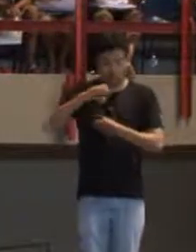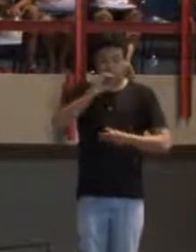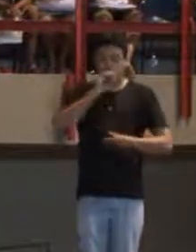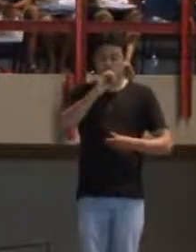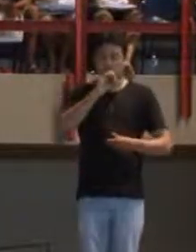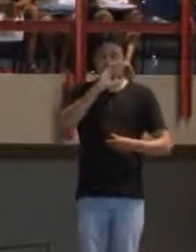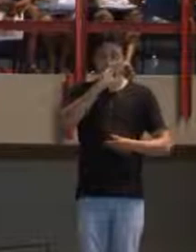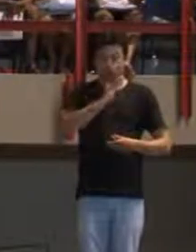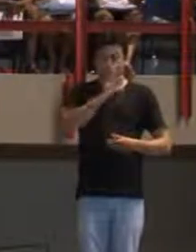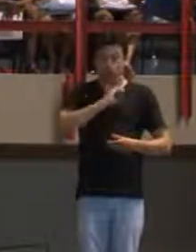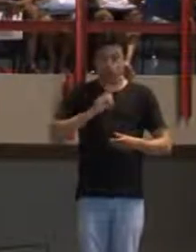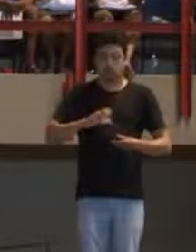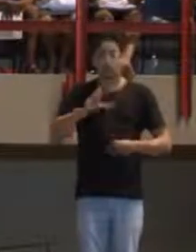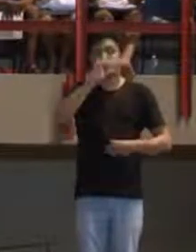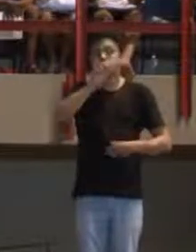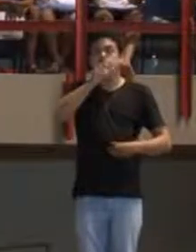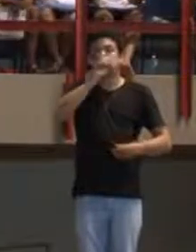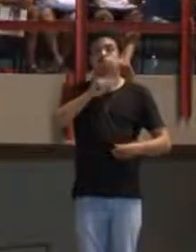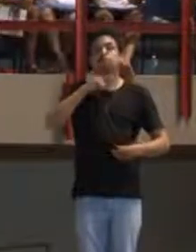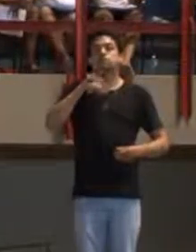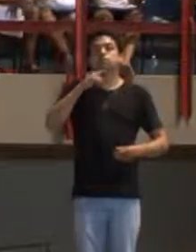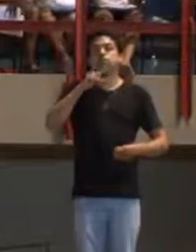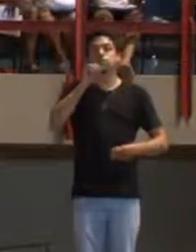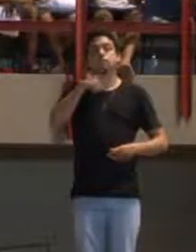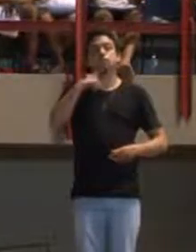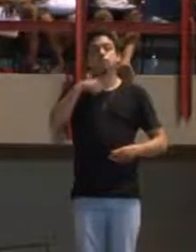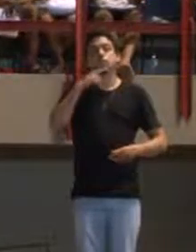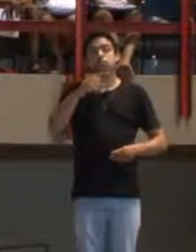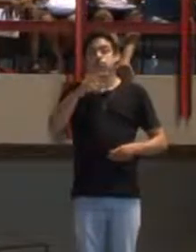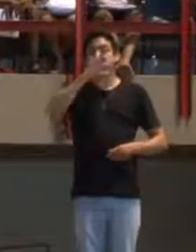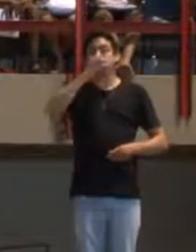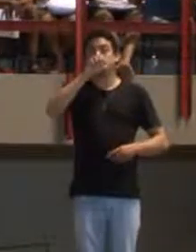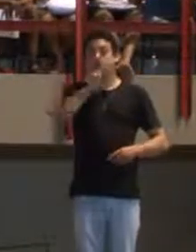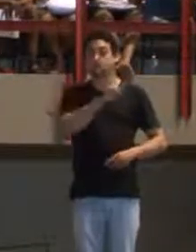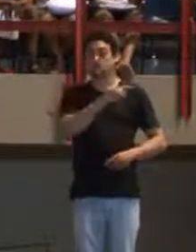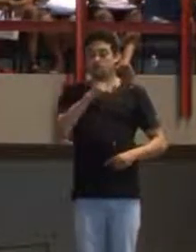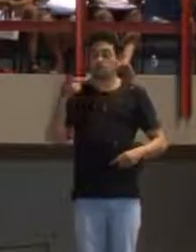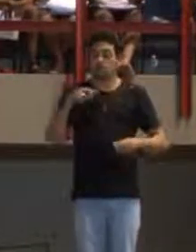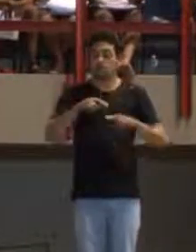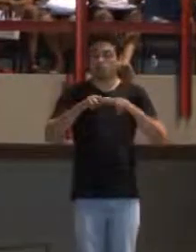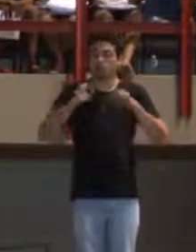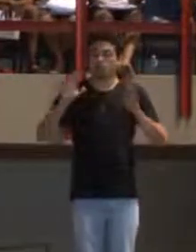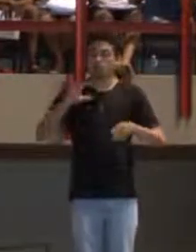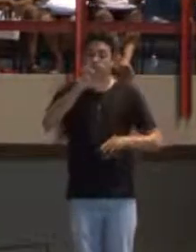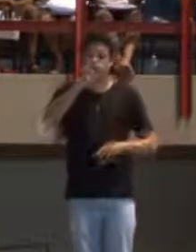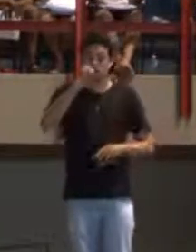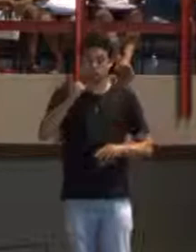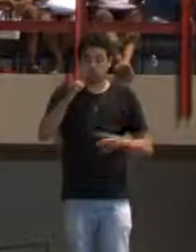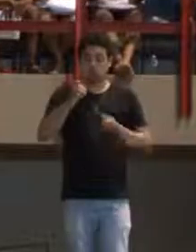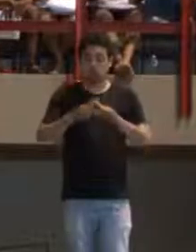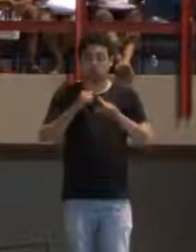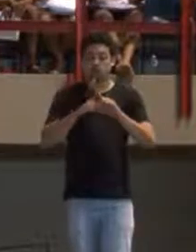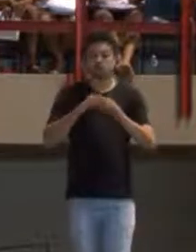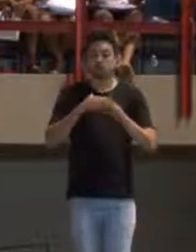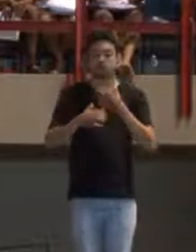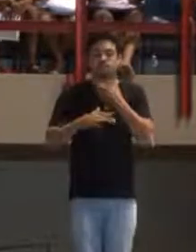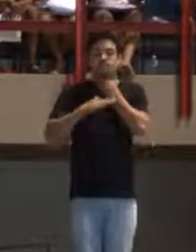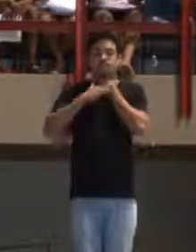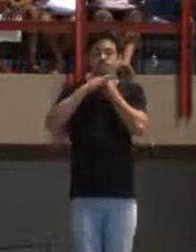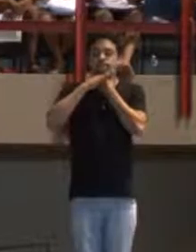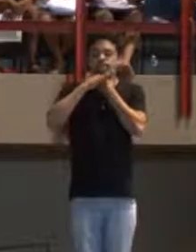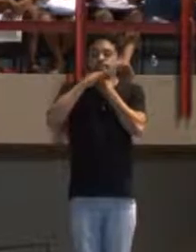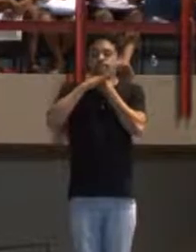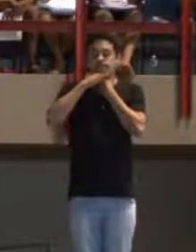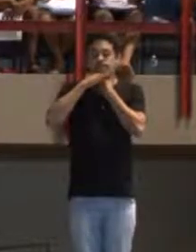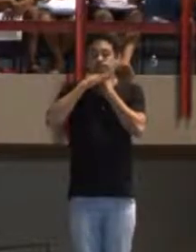carbono, não tem como respirar. Se a pessoa não respira, ela morre. A morte, nesse caso, é por asfixia.